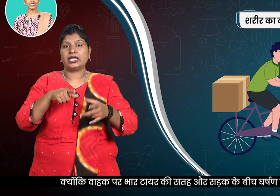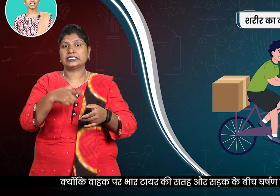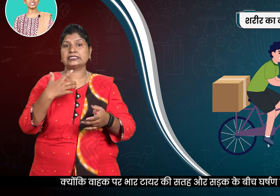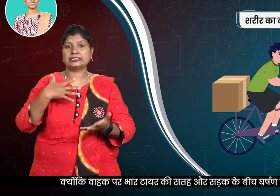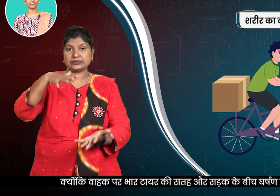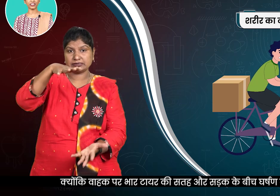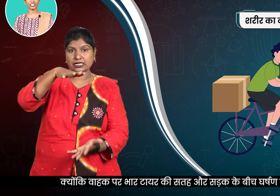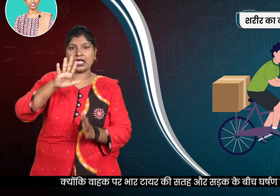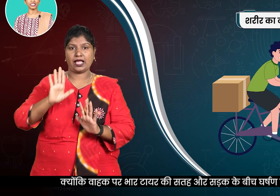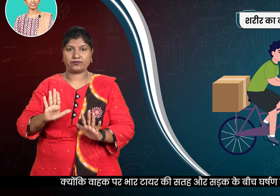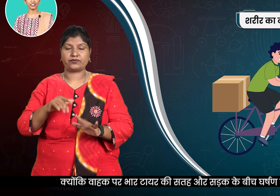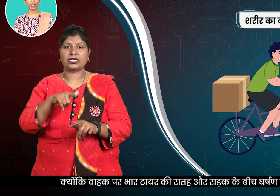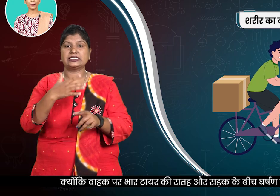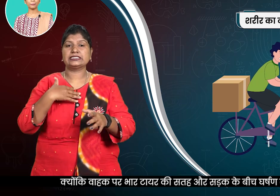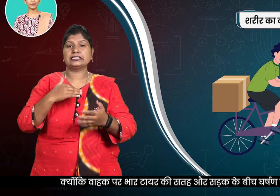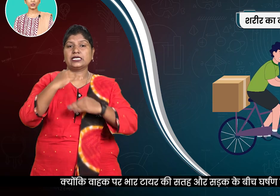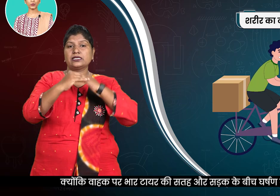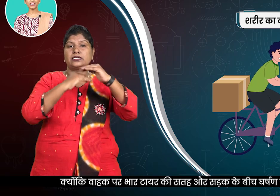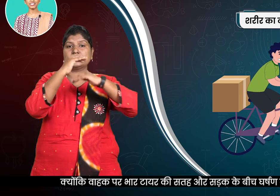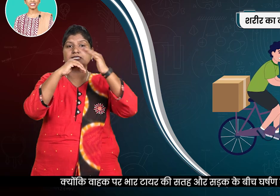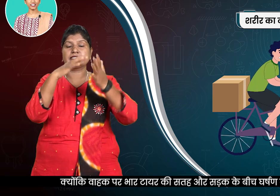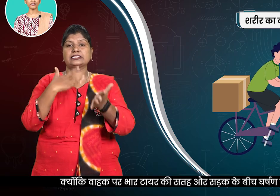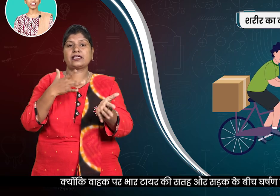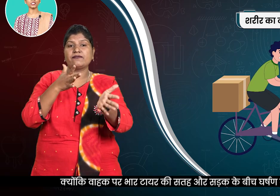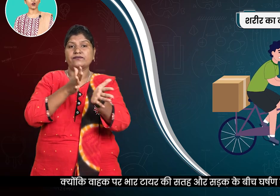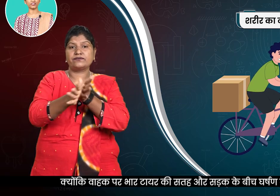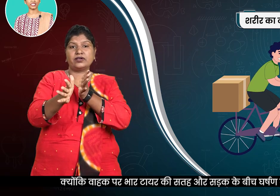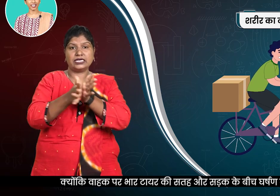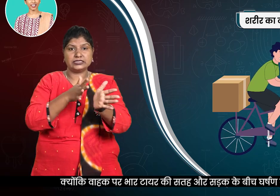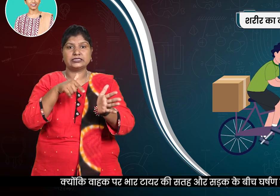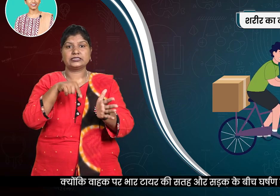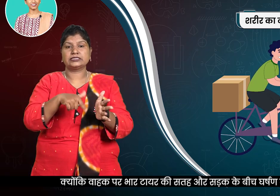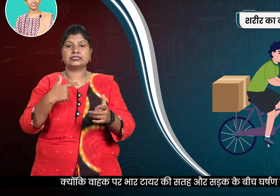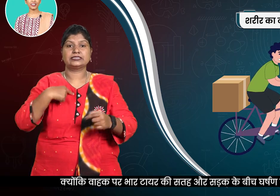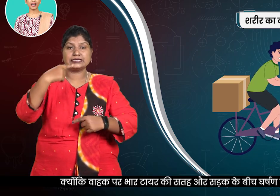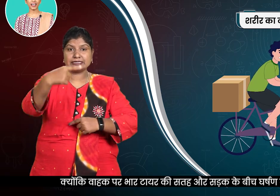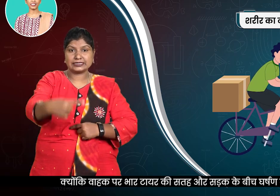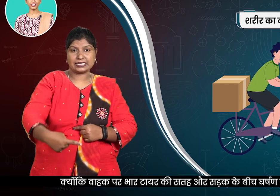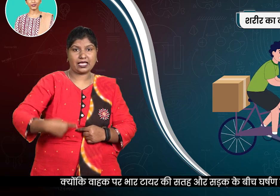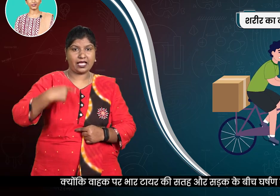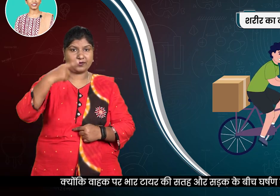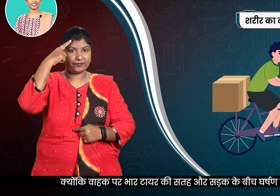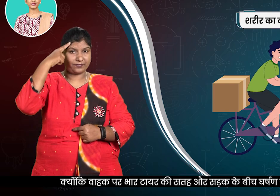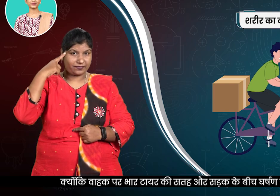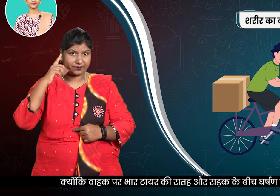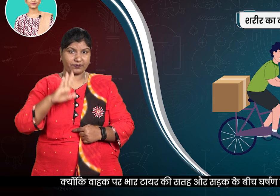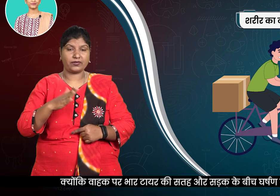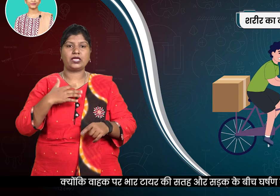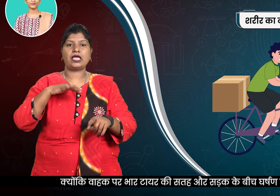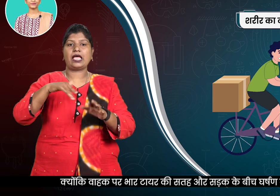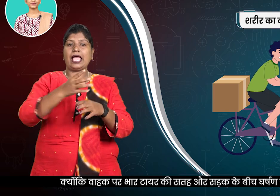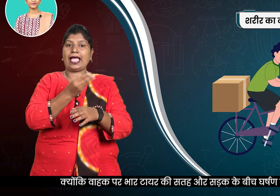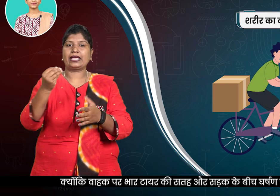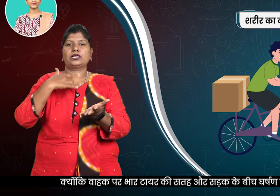क्योंकि वाहक पर भार टायर की सता और सडक के बीट घर्शन को बढ़ाता है